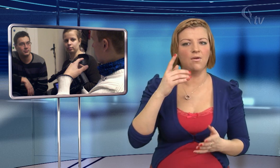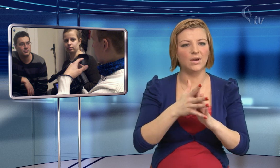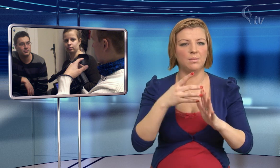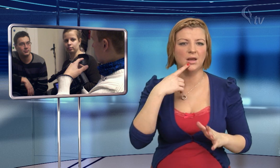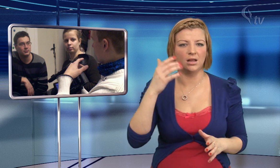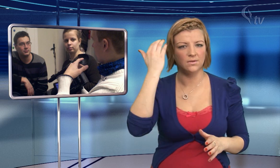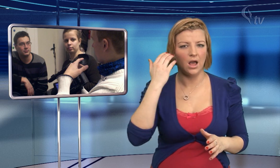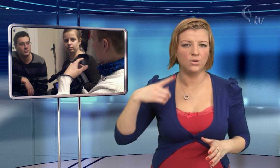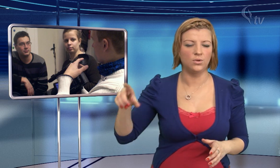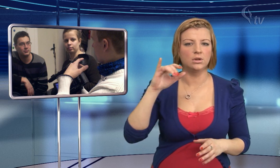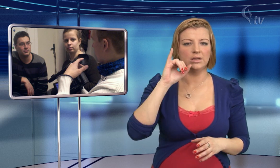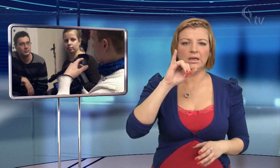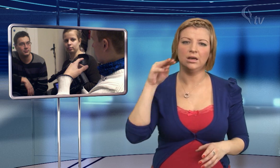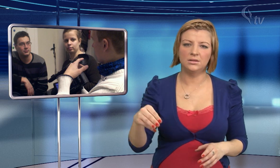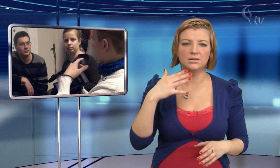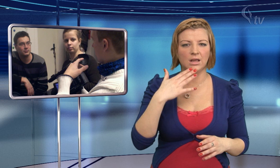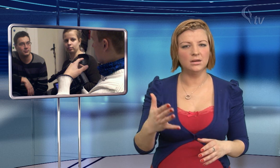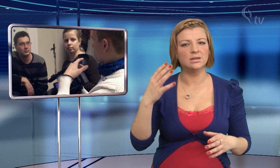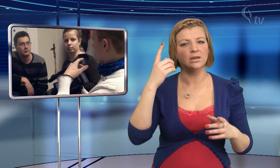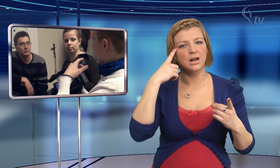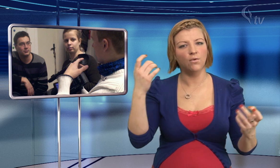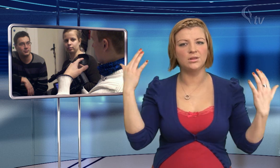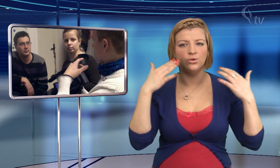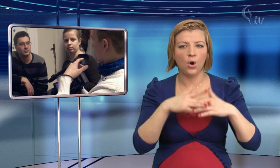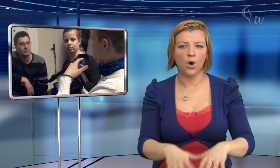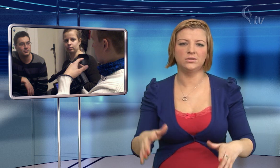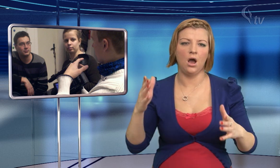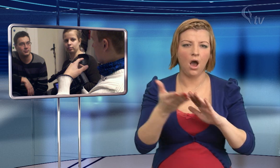vaegkuuljate IT-alase infosulu vähendamisele.